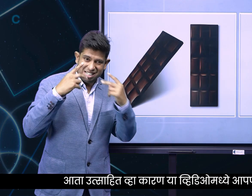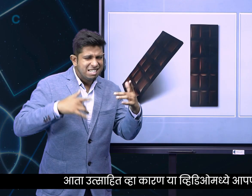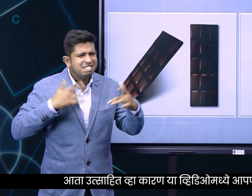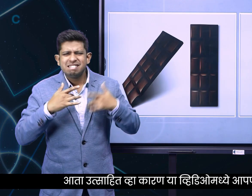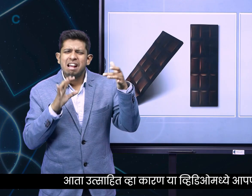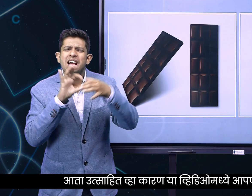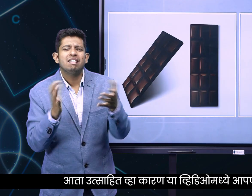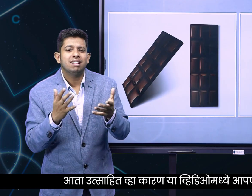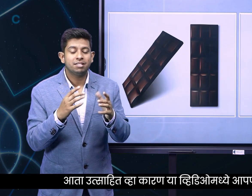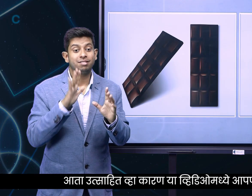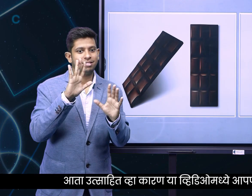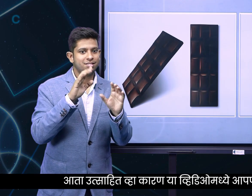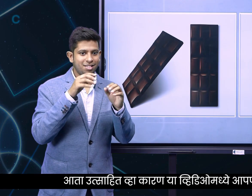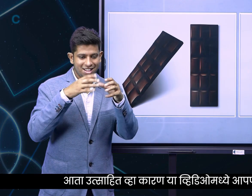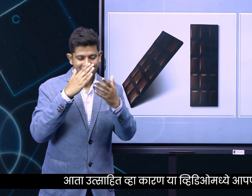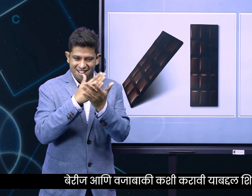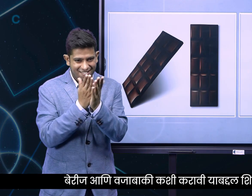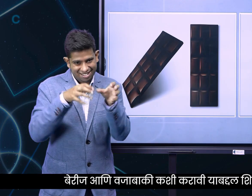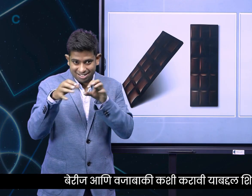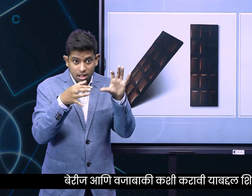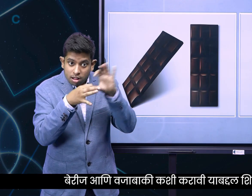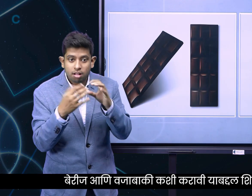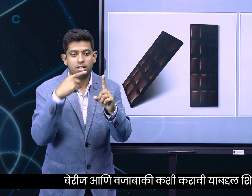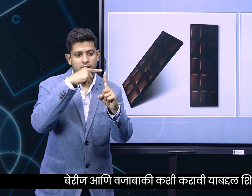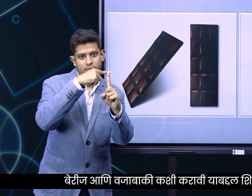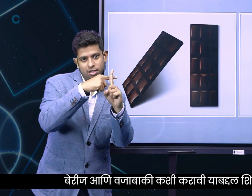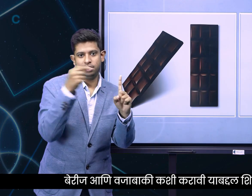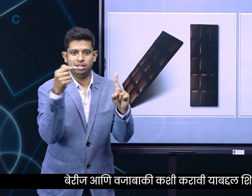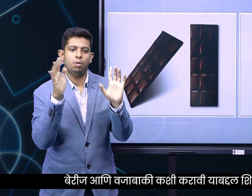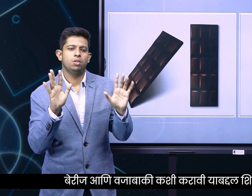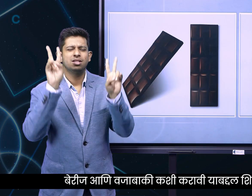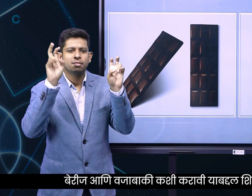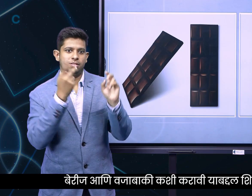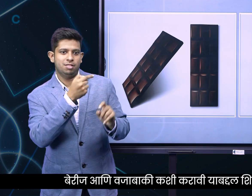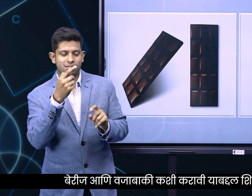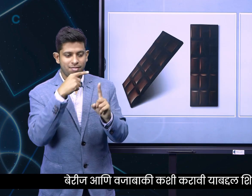व्हिडिओमध्ये आपण अपूर्णांकांची बेरीज आणि वजाबाकी कशी करावी याबद्दल शिकणार आहोत.